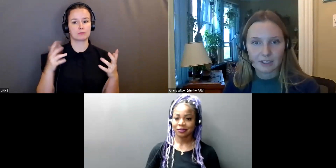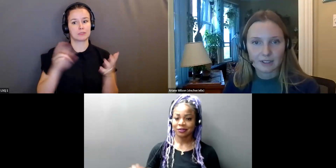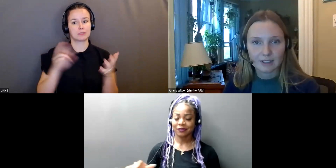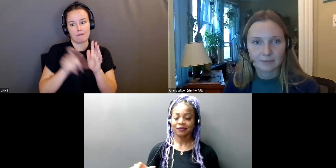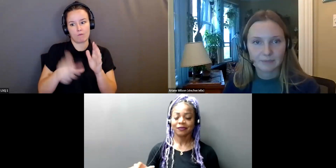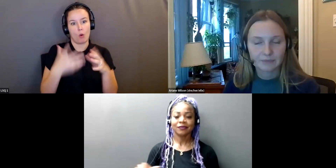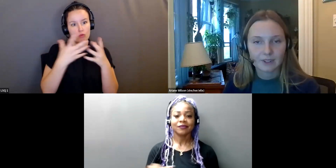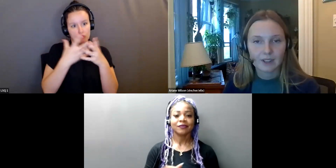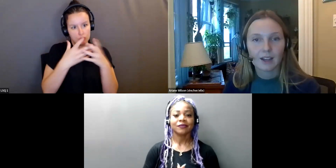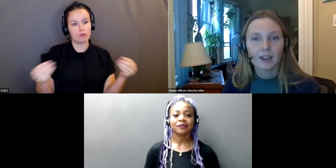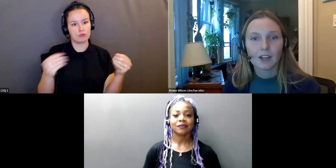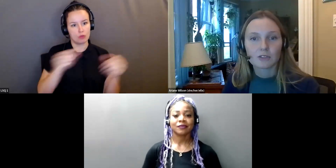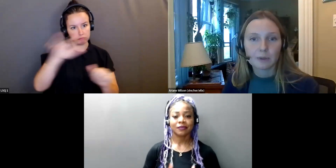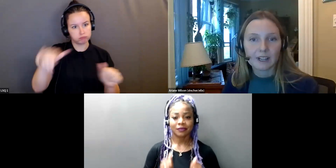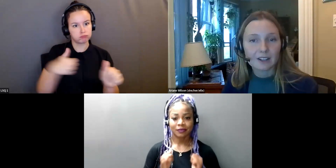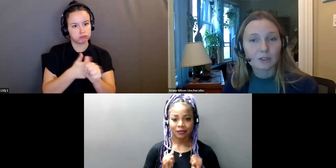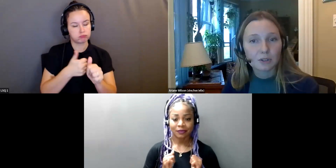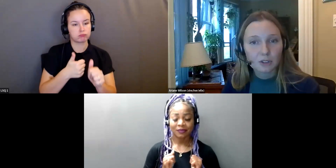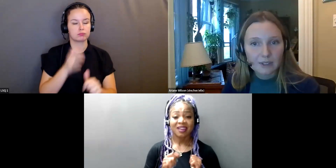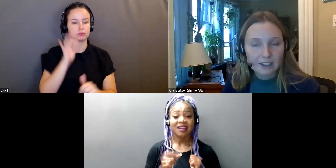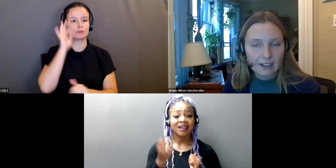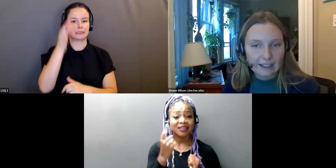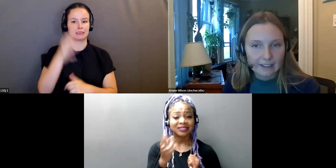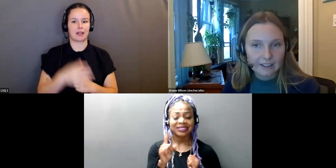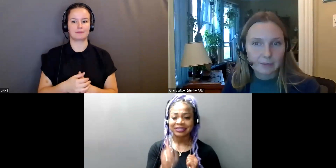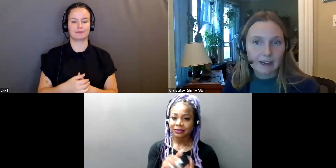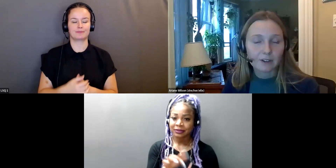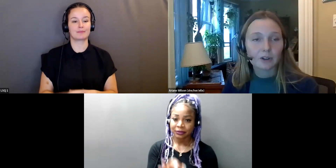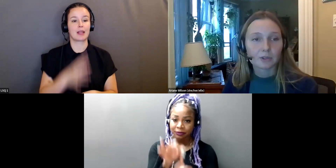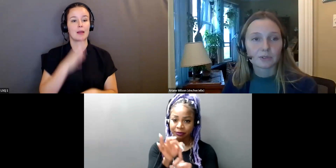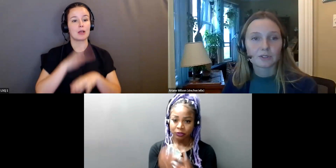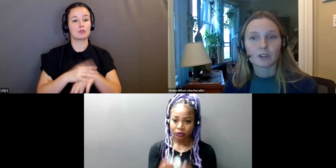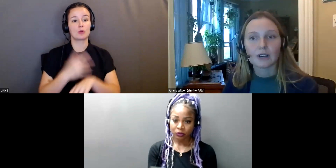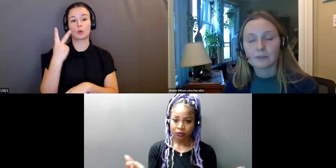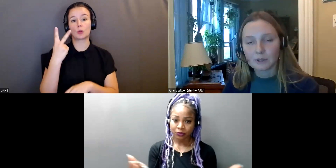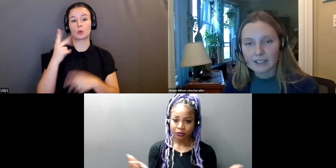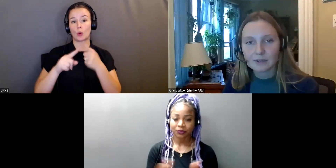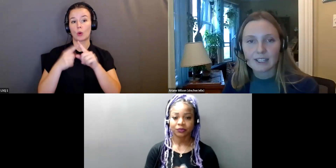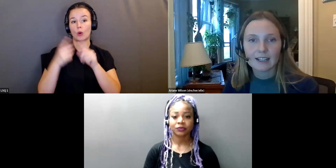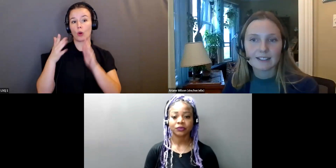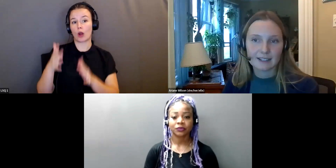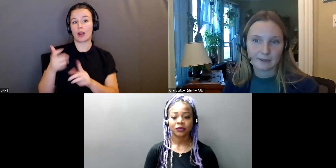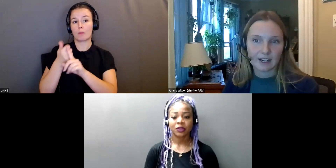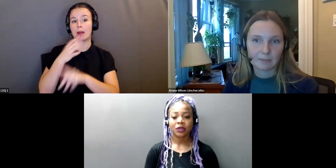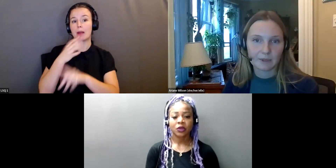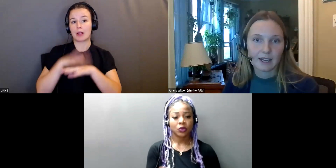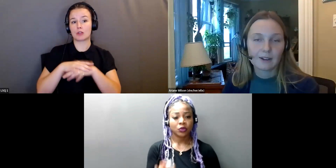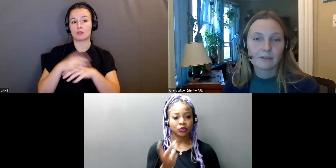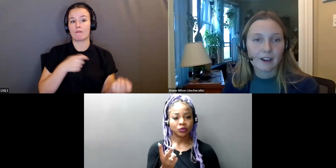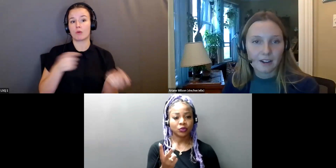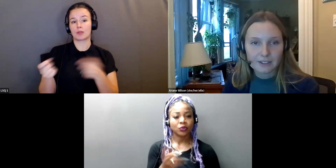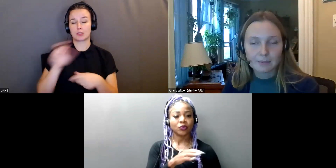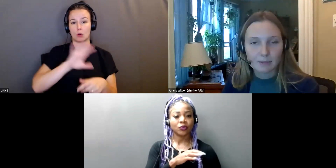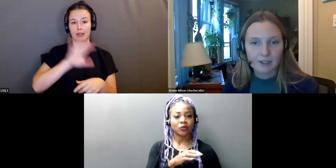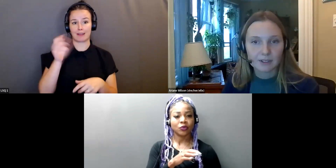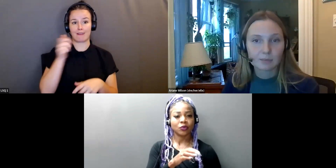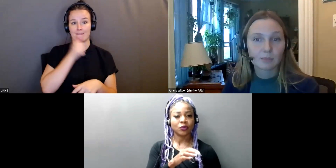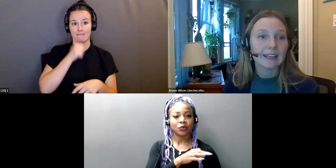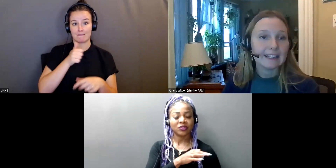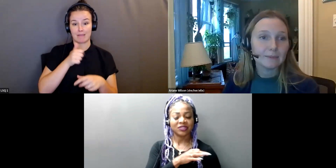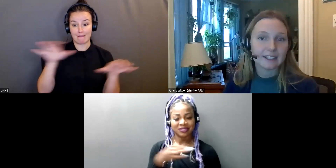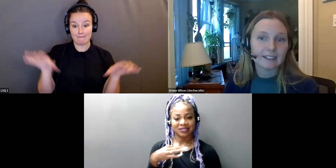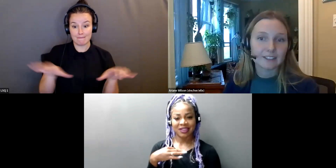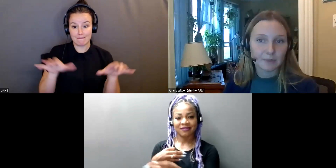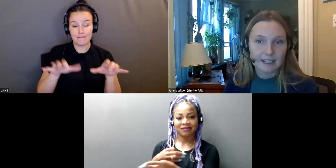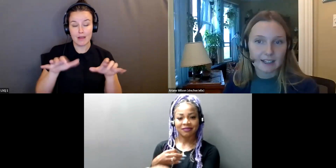solutions uniques. Je vous présente deux de mes collègues qui parleront de ce que la Fondation canadienne des femmes fait en ce moment